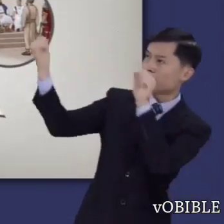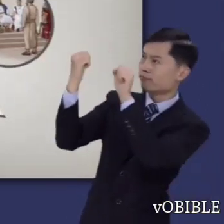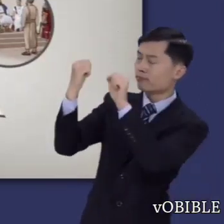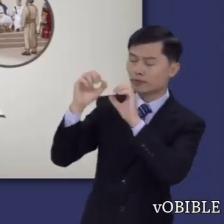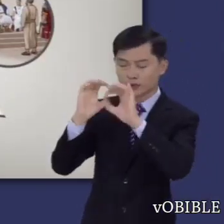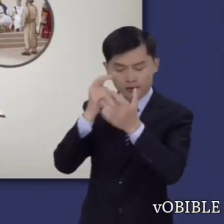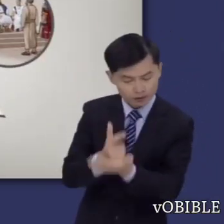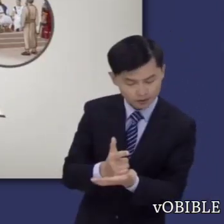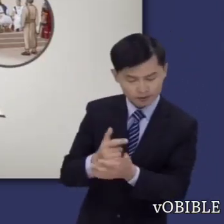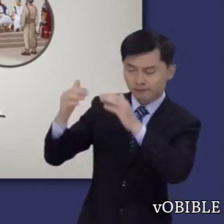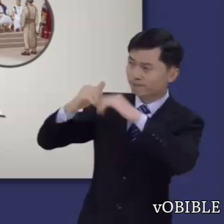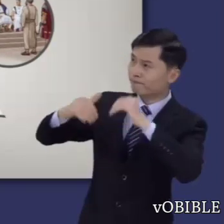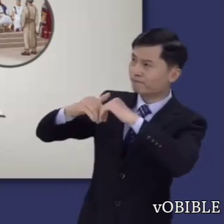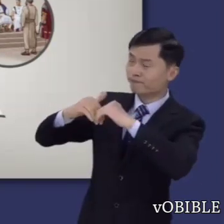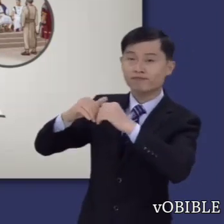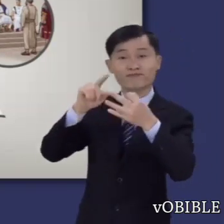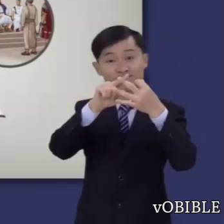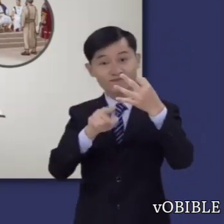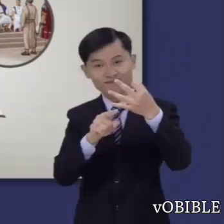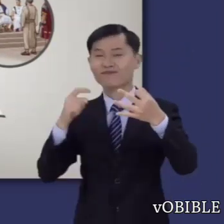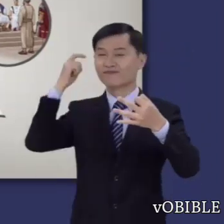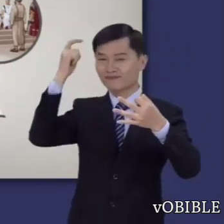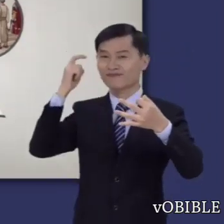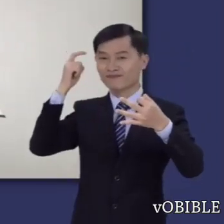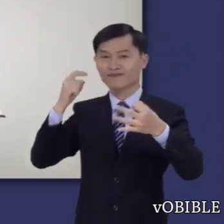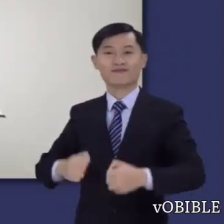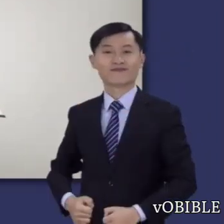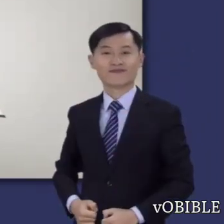宣扬上帝王国好消息的权利。